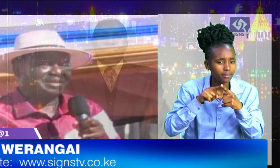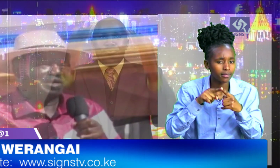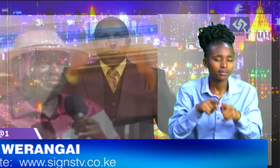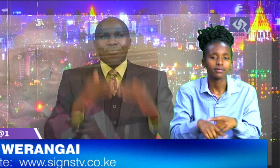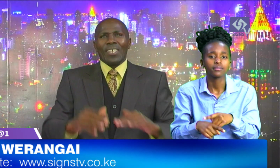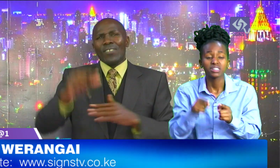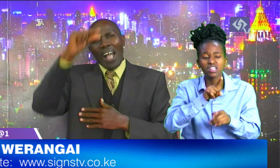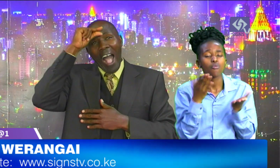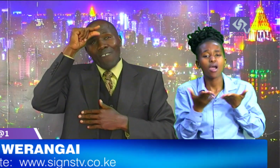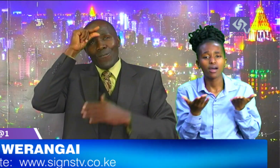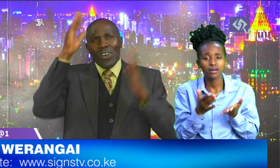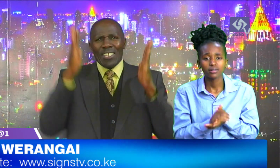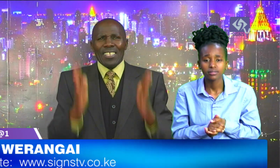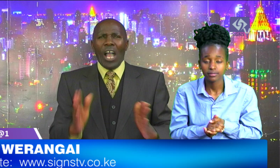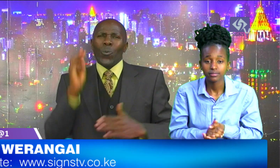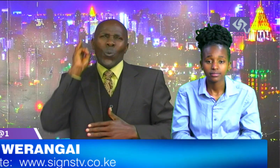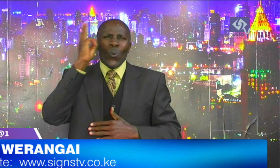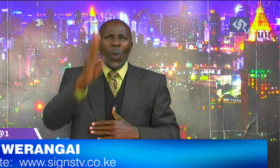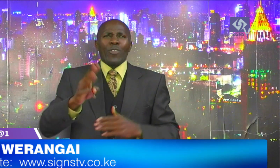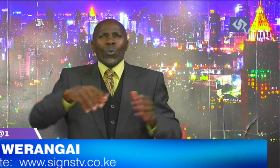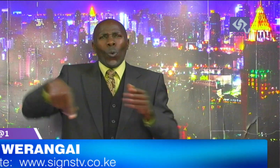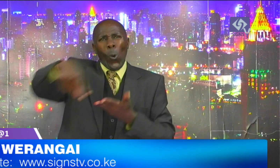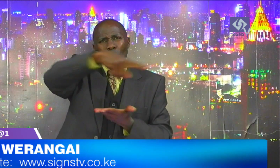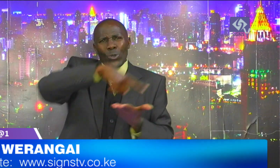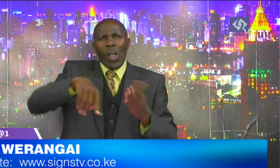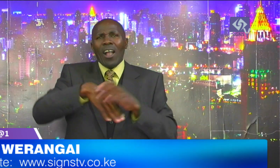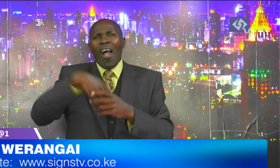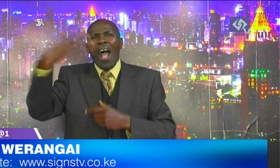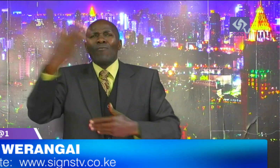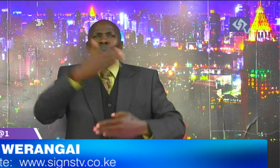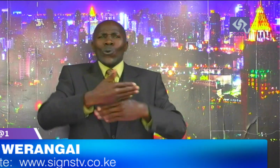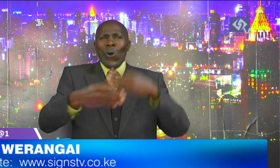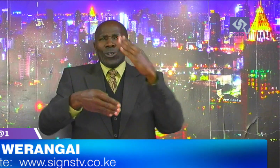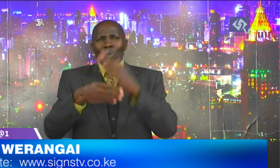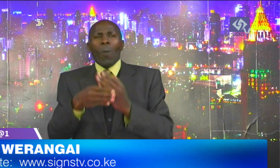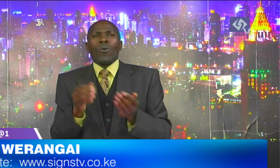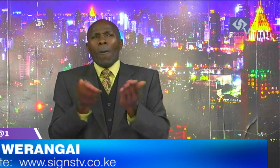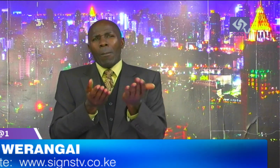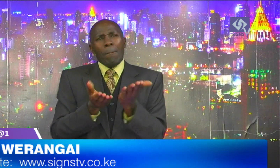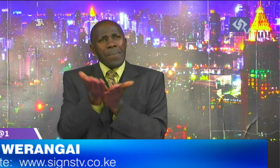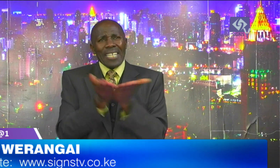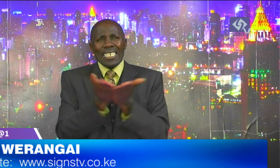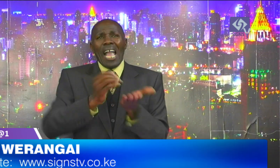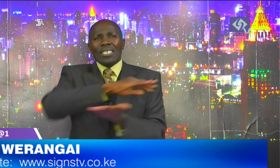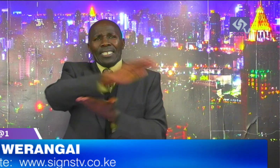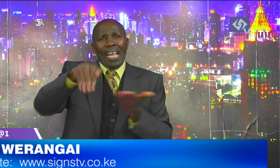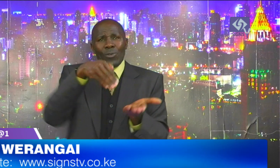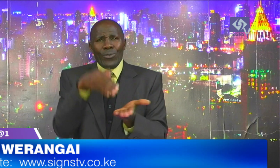Alikuwa wapi? On to our next news item. The government will roll out construction of Huduma